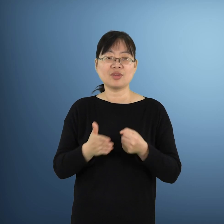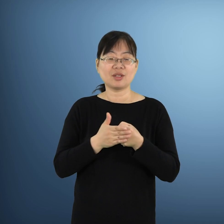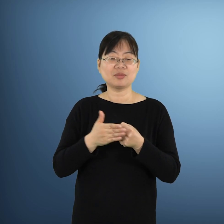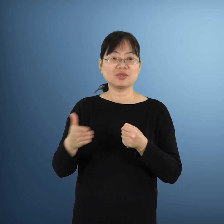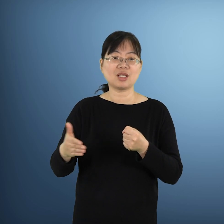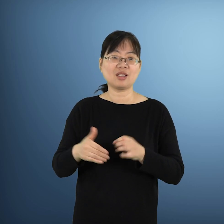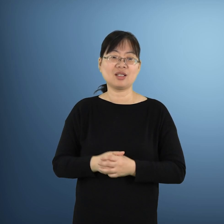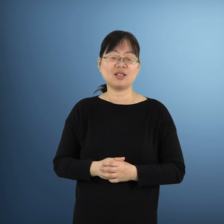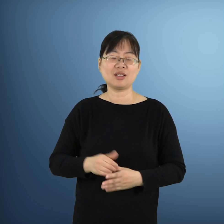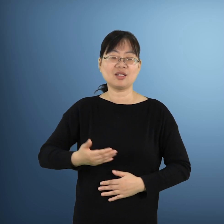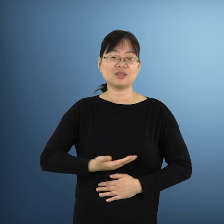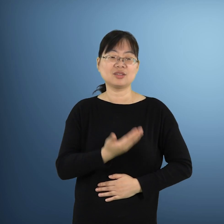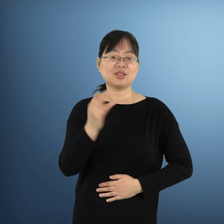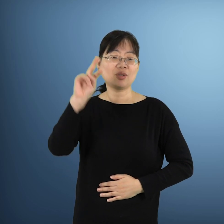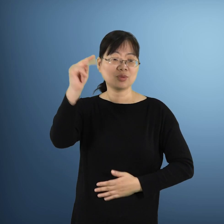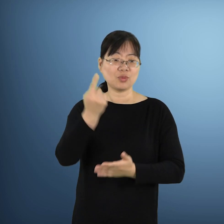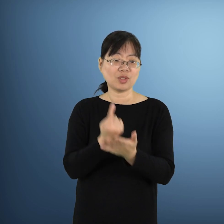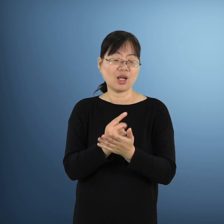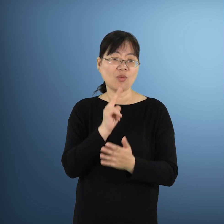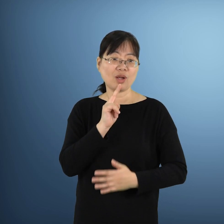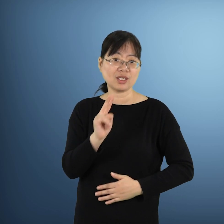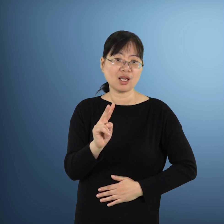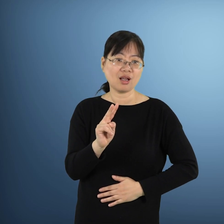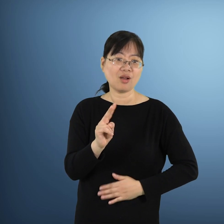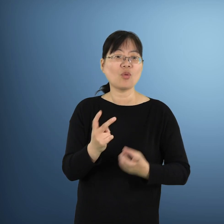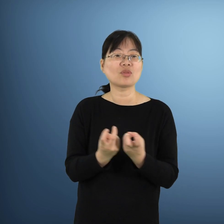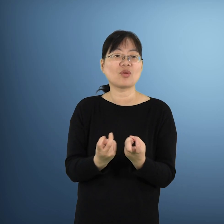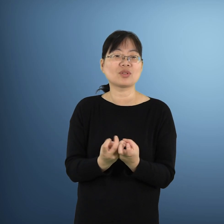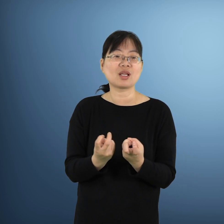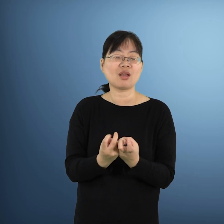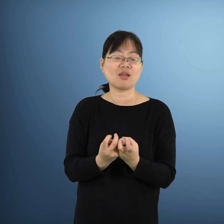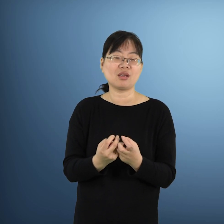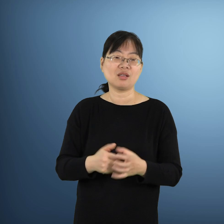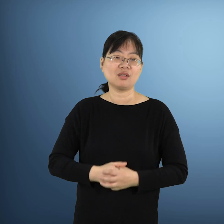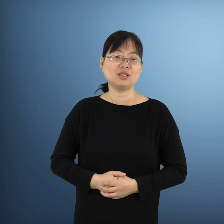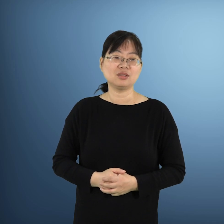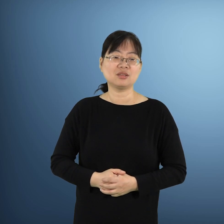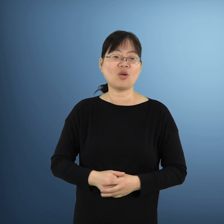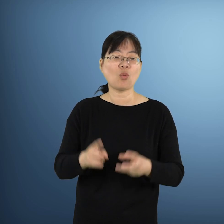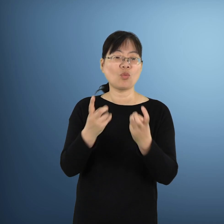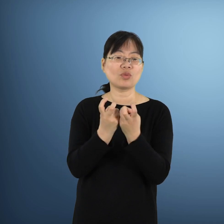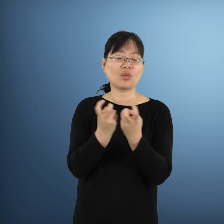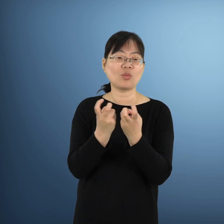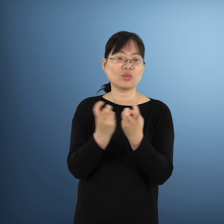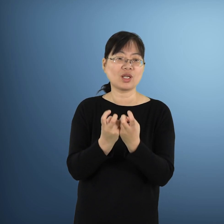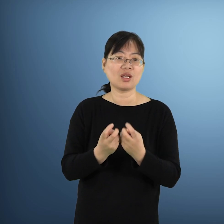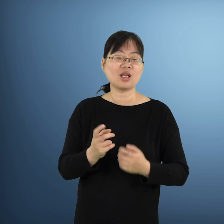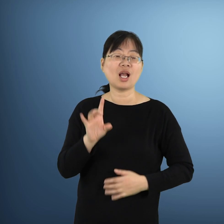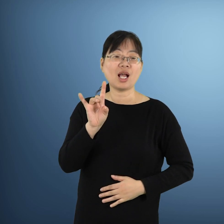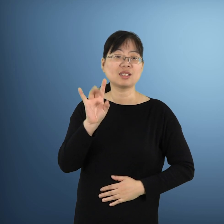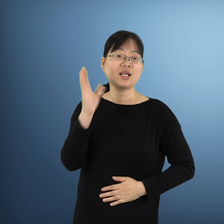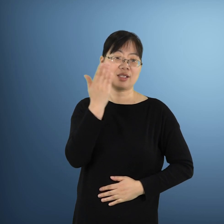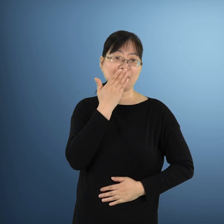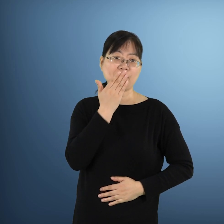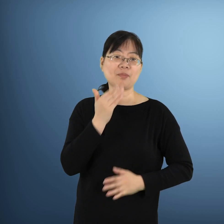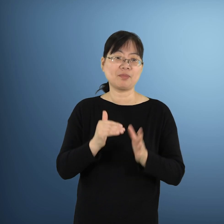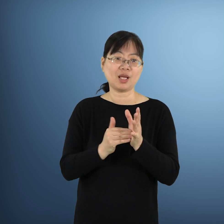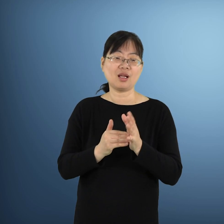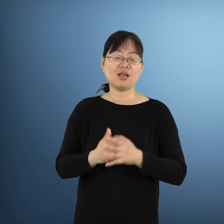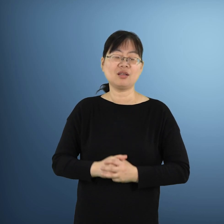그러니까 그들이 돌아와야 어떻게 되는 겁니까? 어떻게 되는 겁니까? 하나가 되는